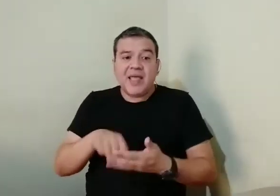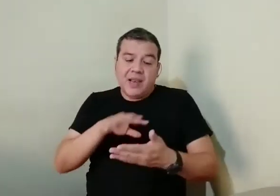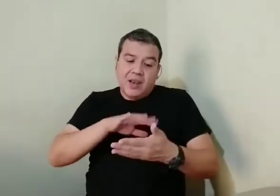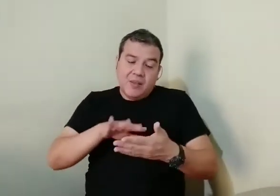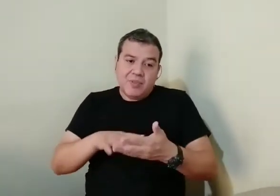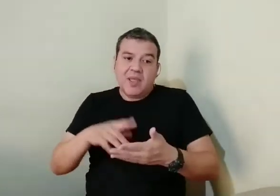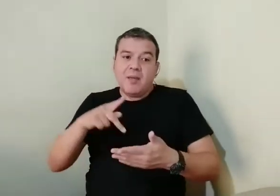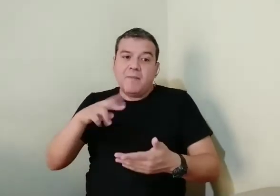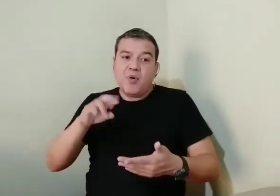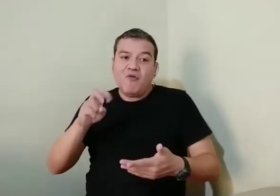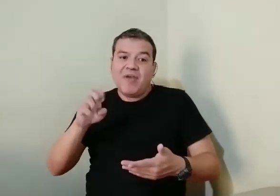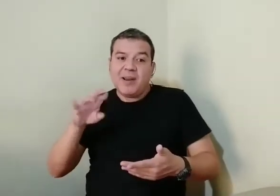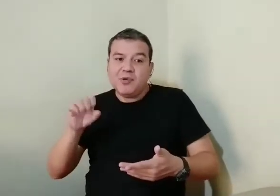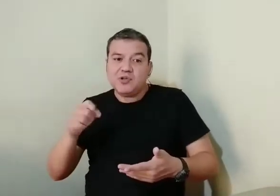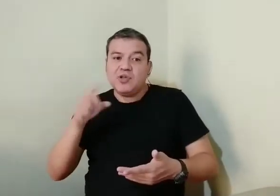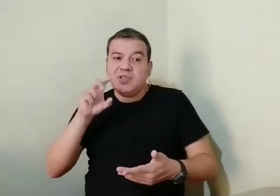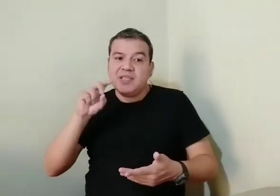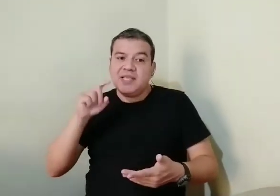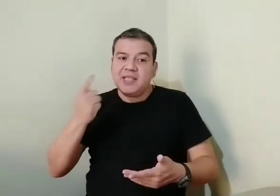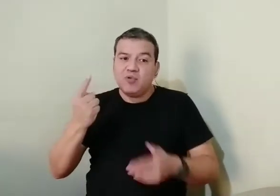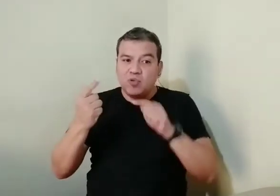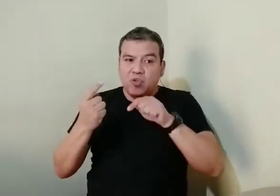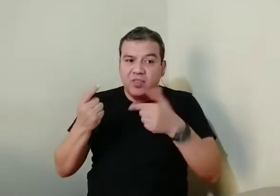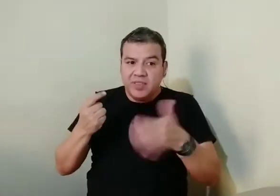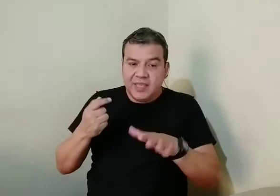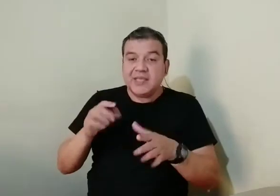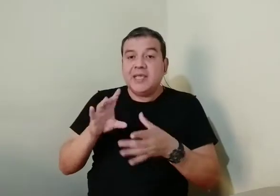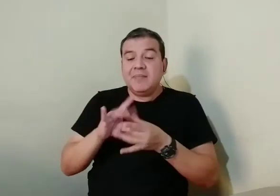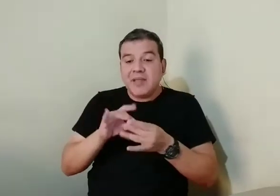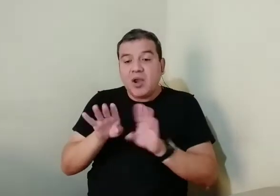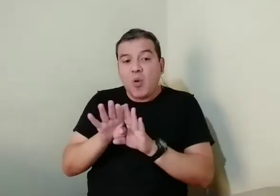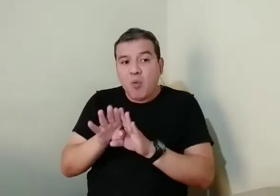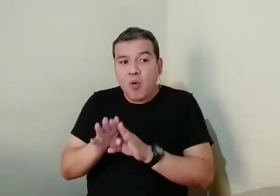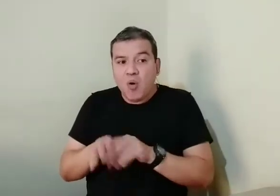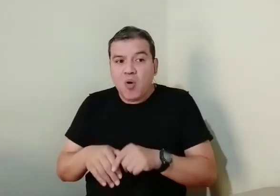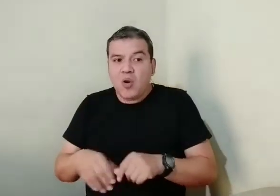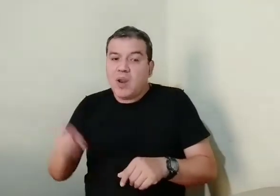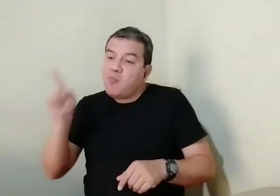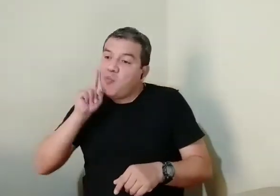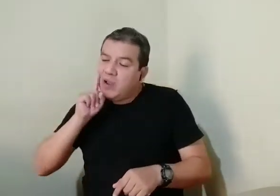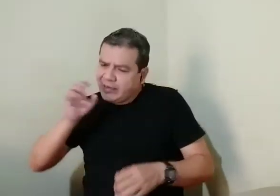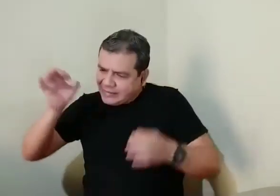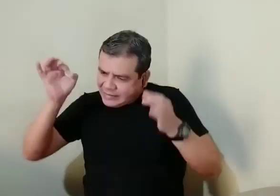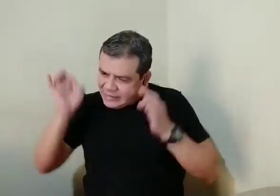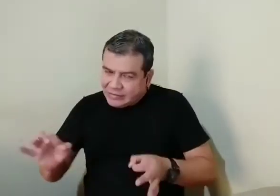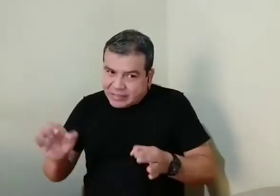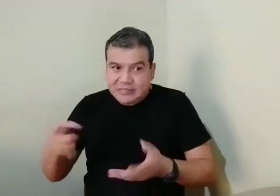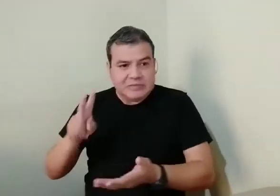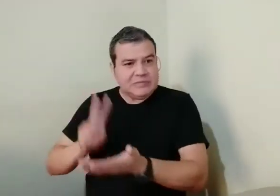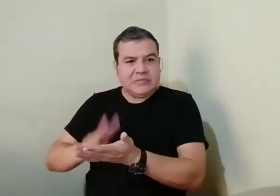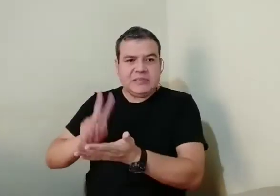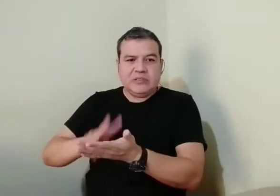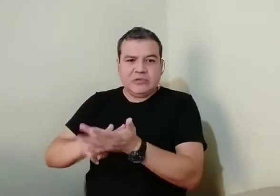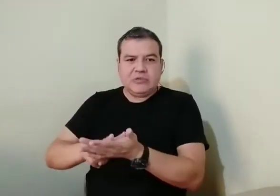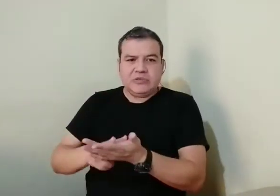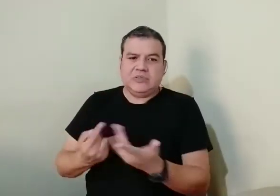El padre es el jefe de la familia y la familia es el semillero de la iglesia, la